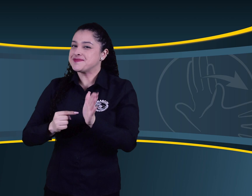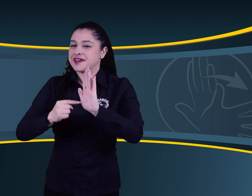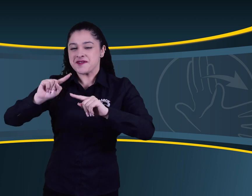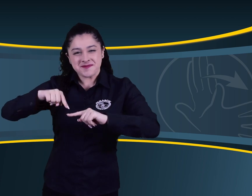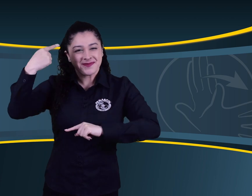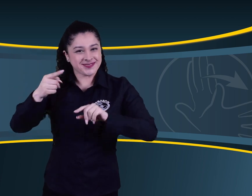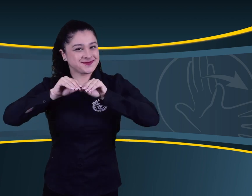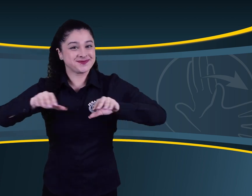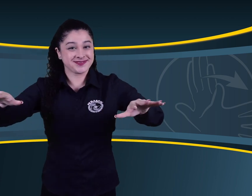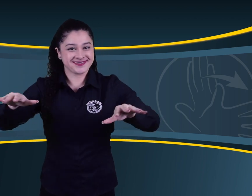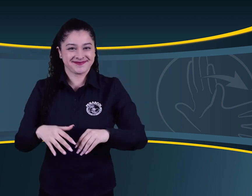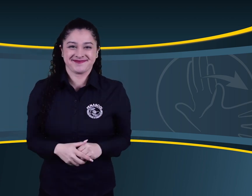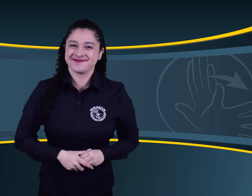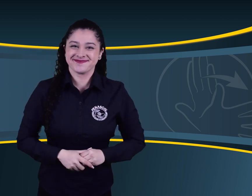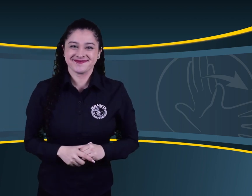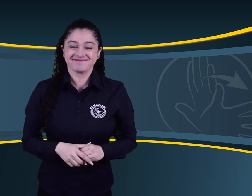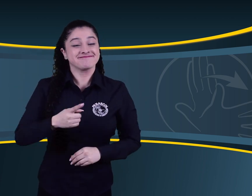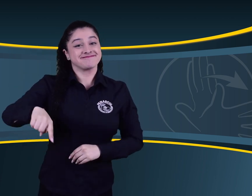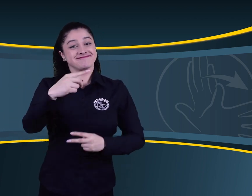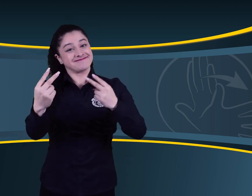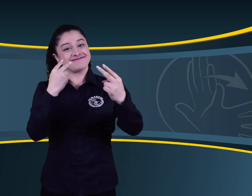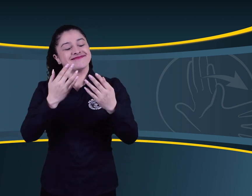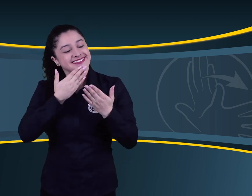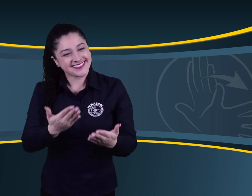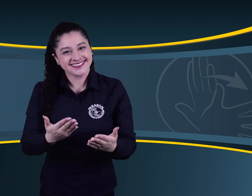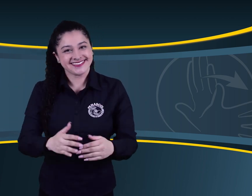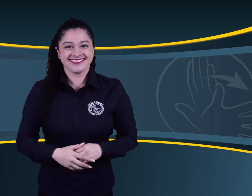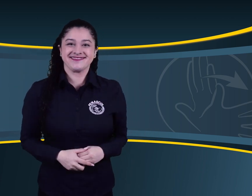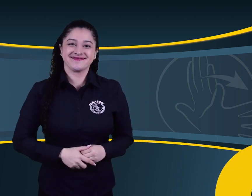se estará publicando Gracias por vernos